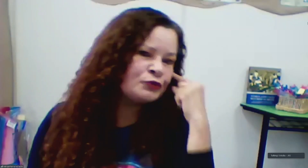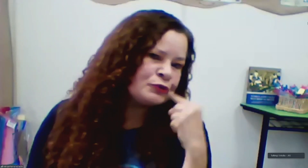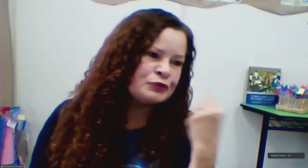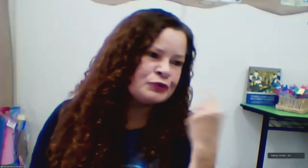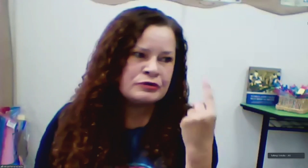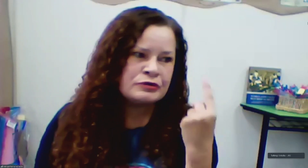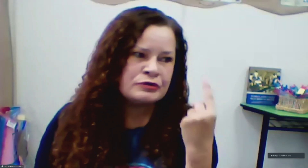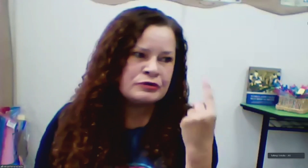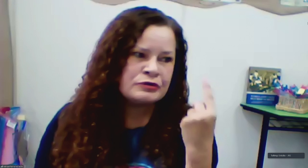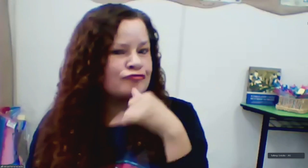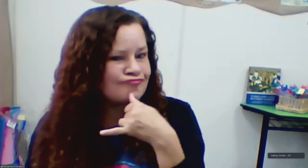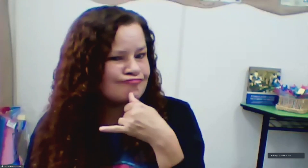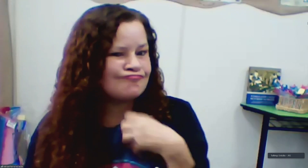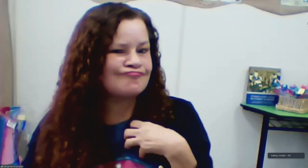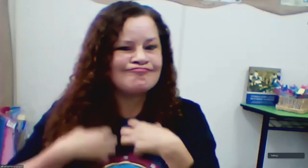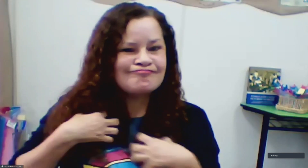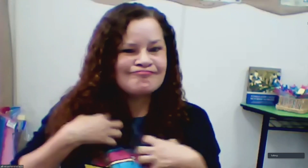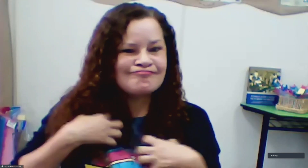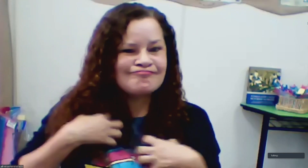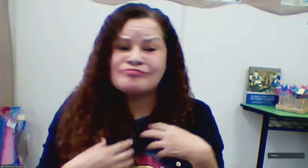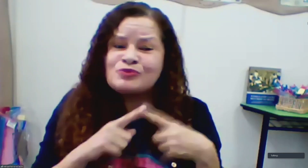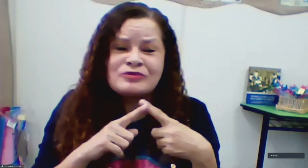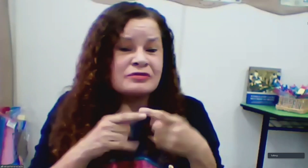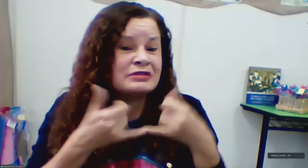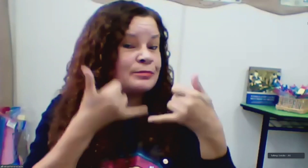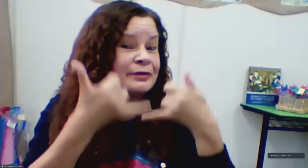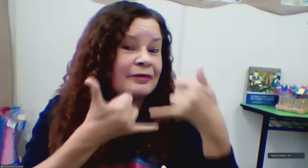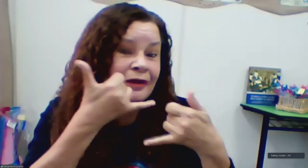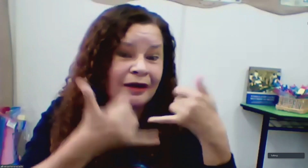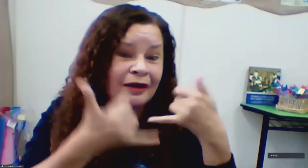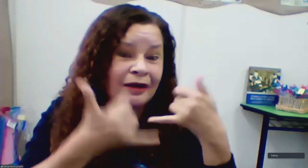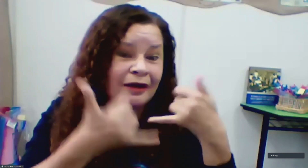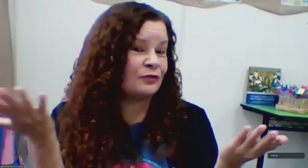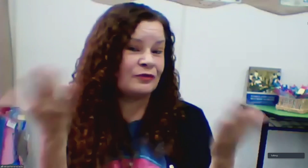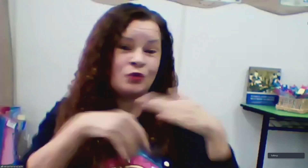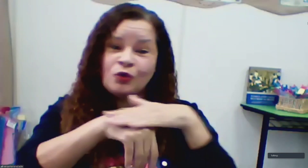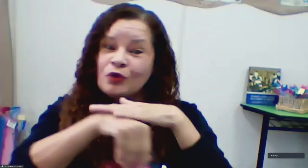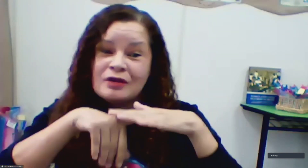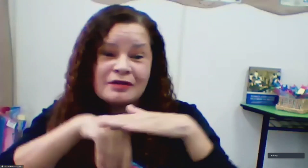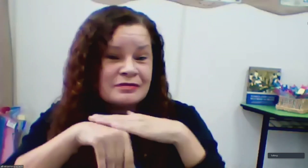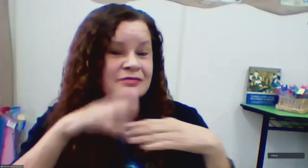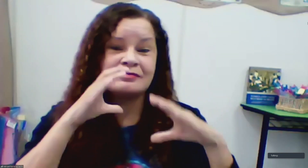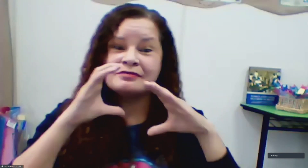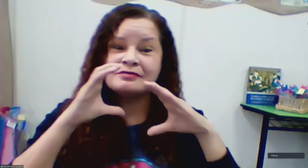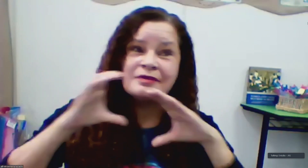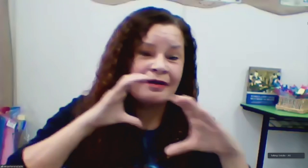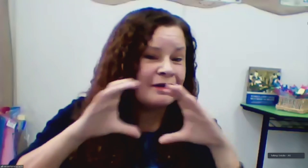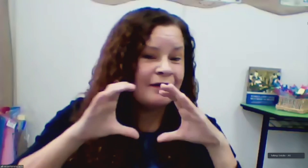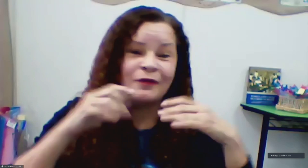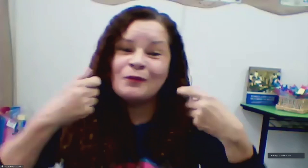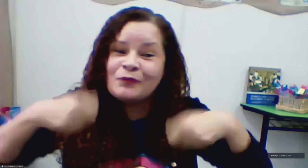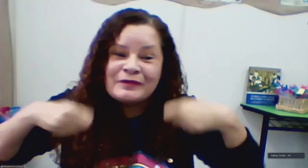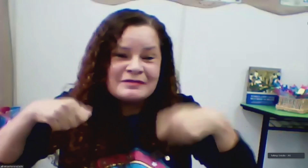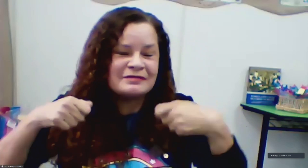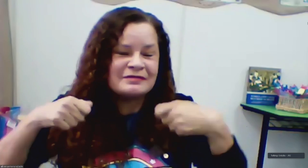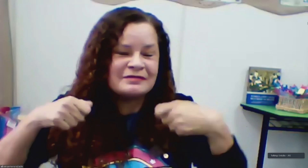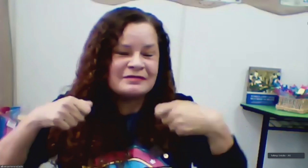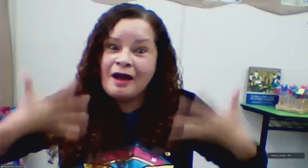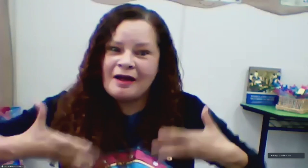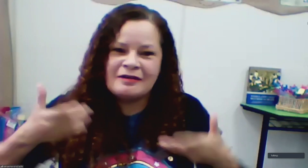essa integração. Por exemplo, ficar sozinho, o aluno surdo, isso é triste, isso é depressivo. Eles querem